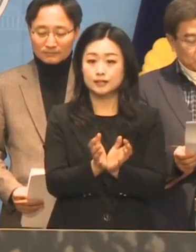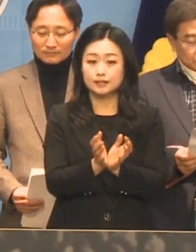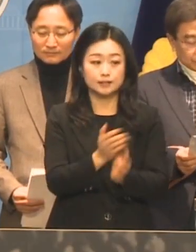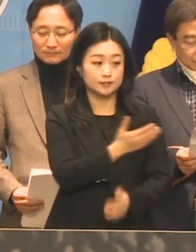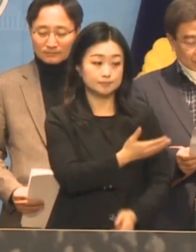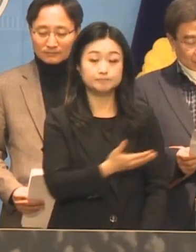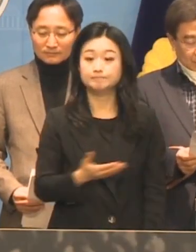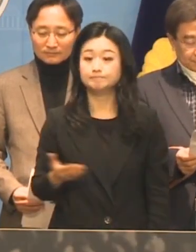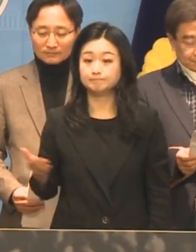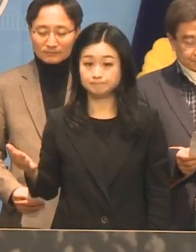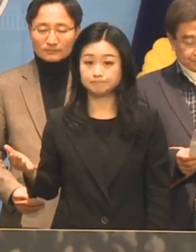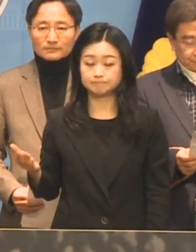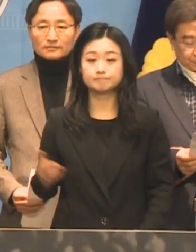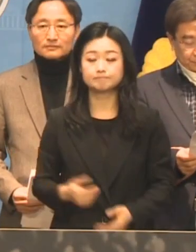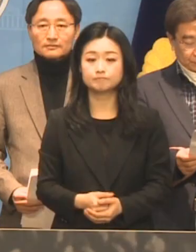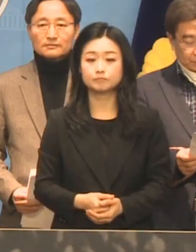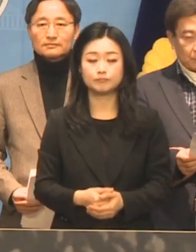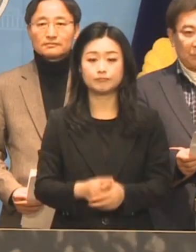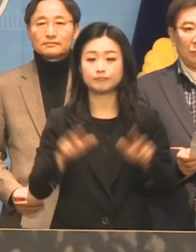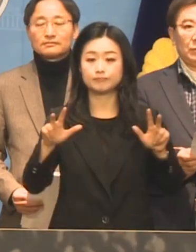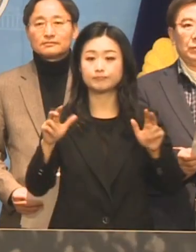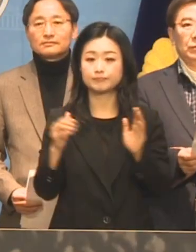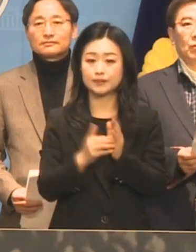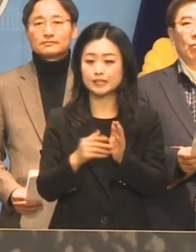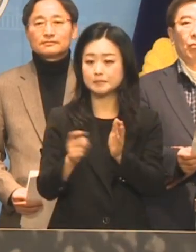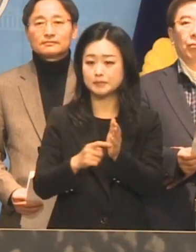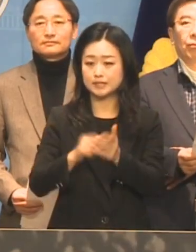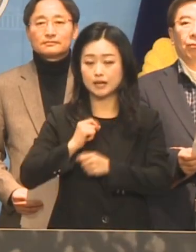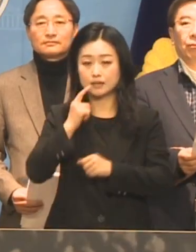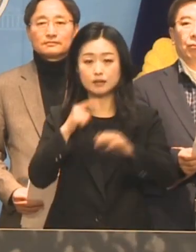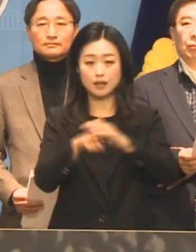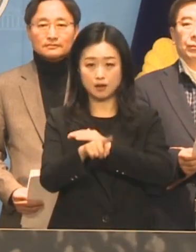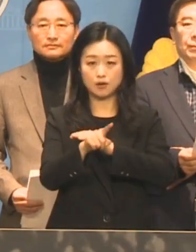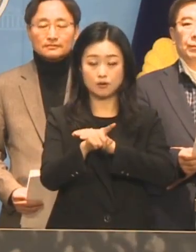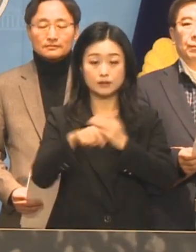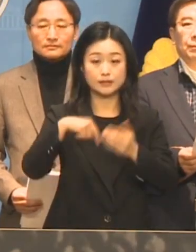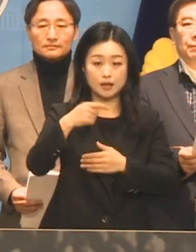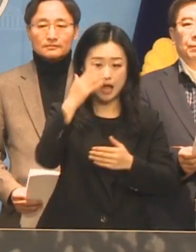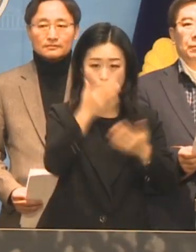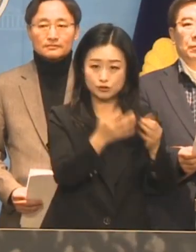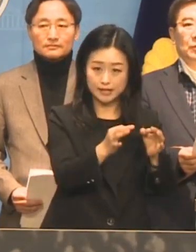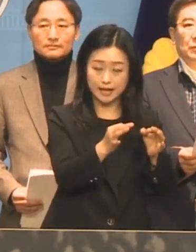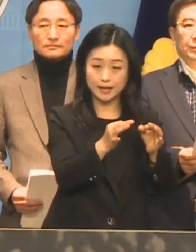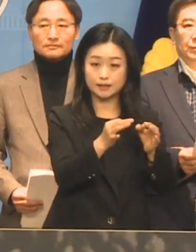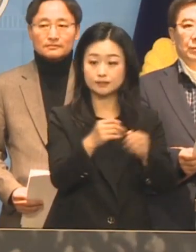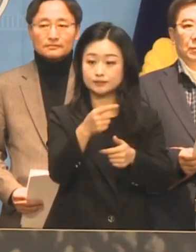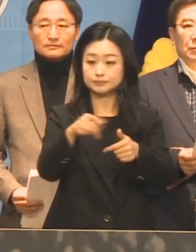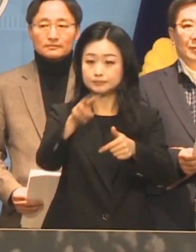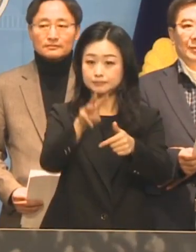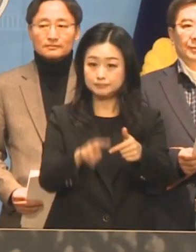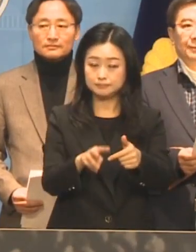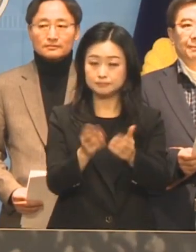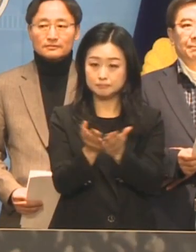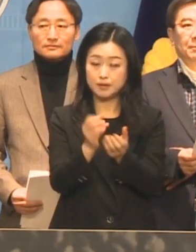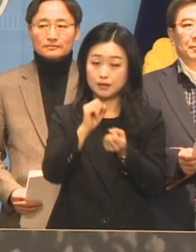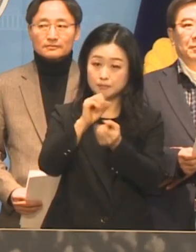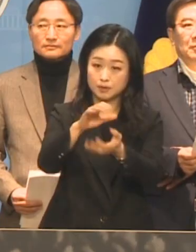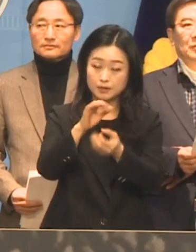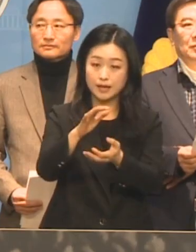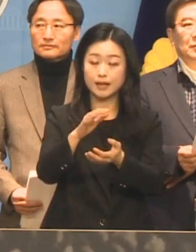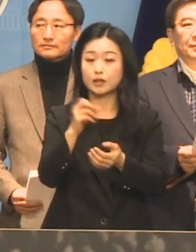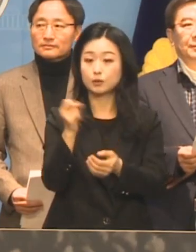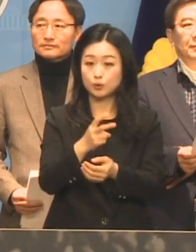저희 기획재정위원회 위원들은 그동안 비상계엄 후 한국은행, 인천항 해상특송물류센터,